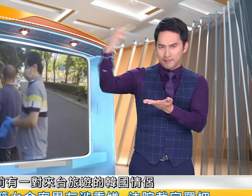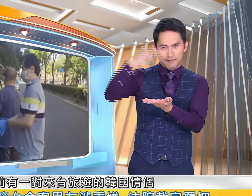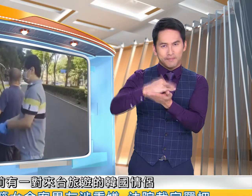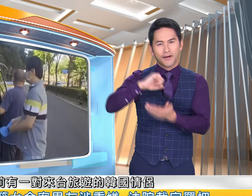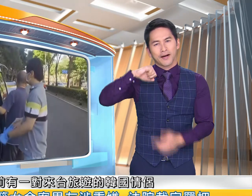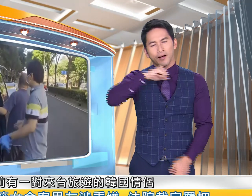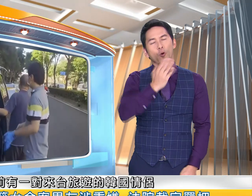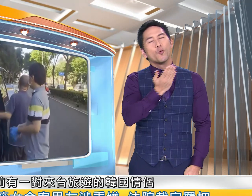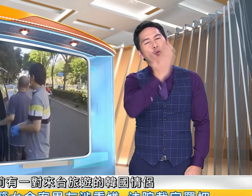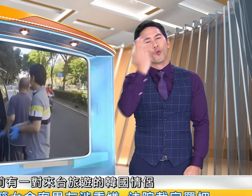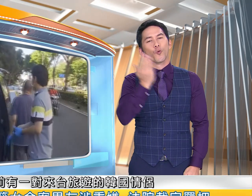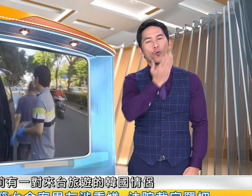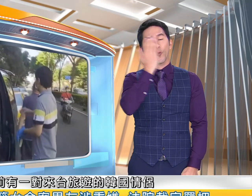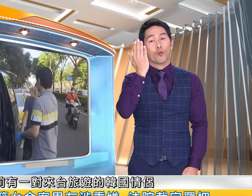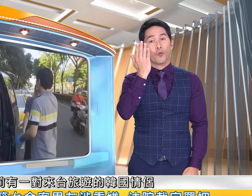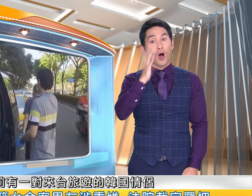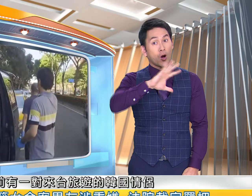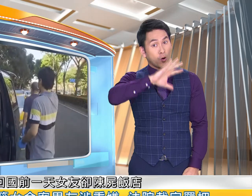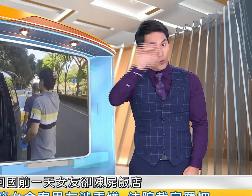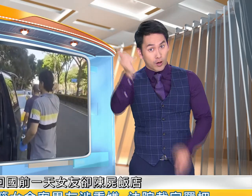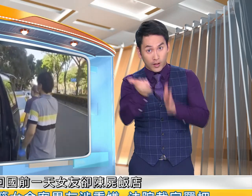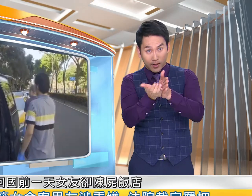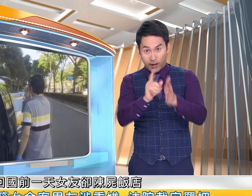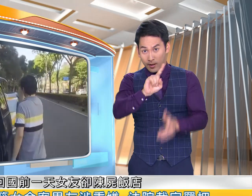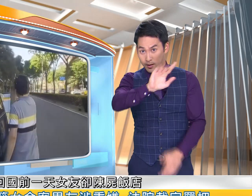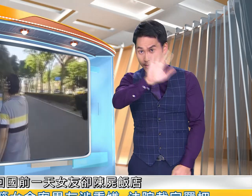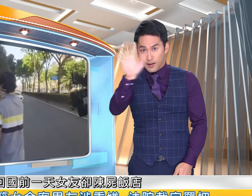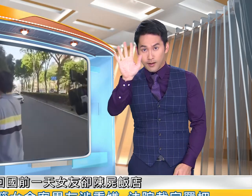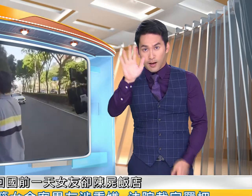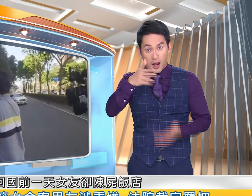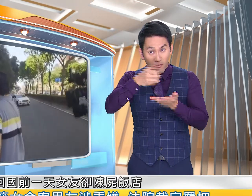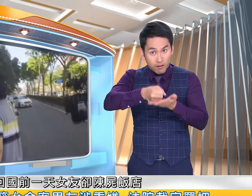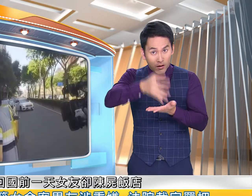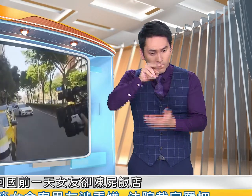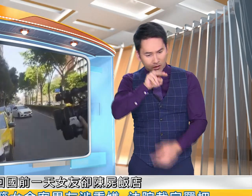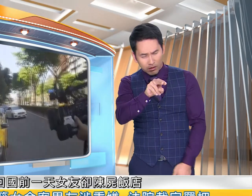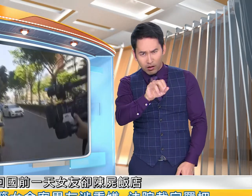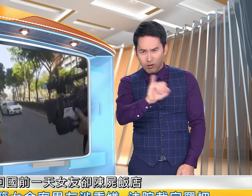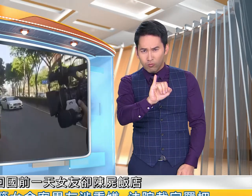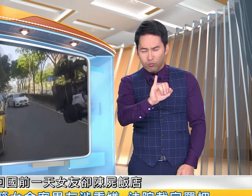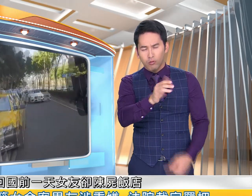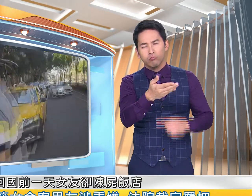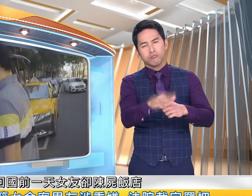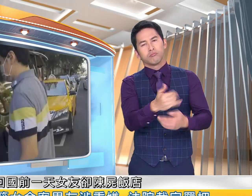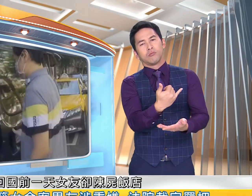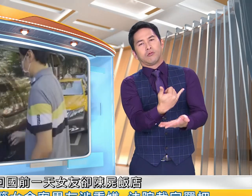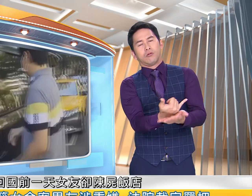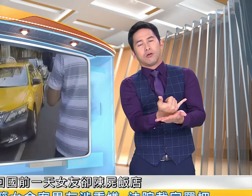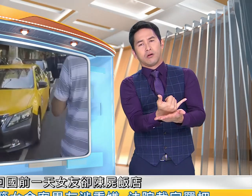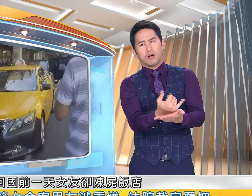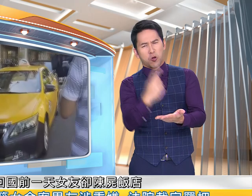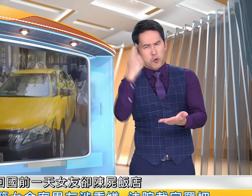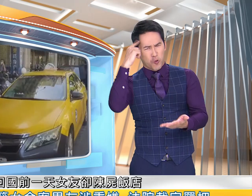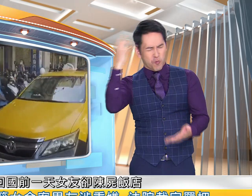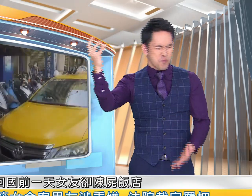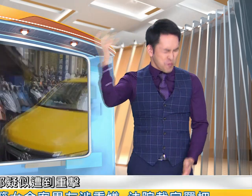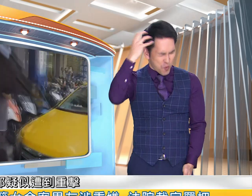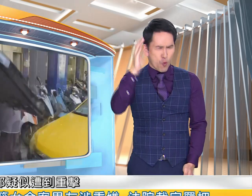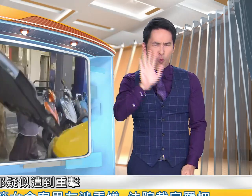国情侣，在回国的前一天，女友却沉尸饭店，头部疑似遭到